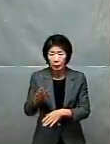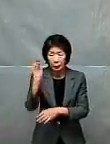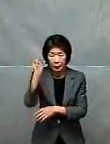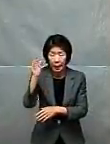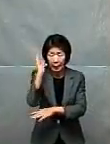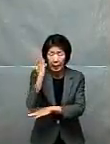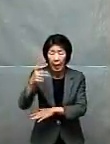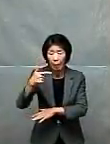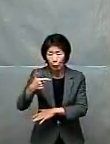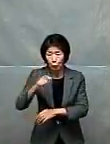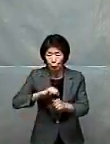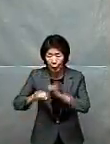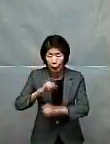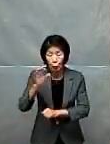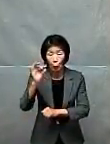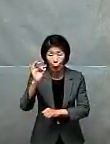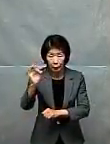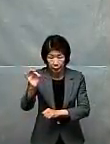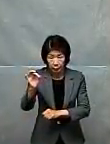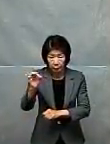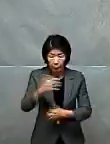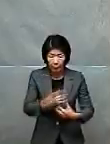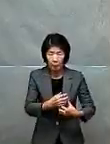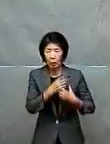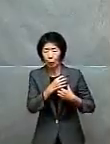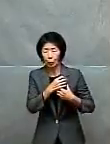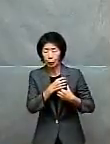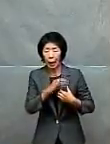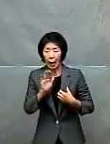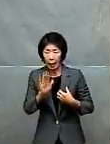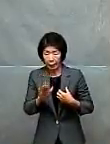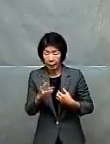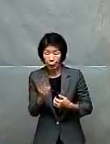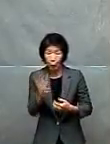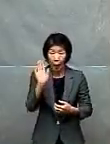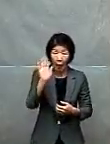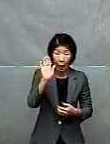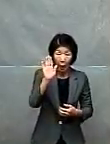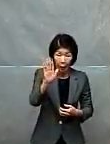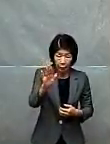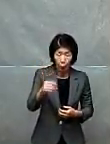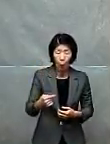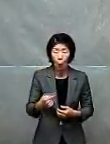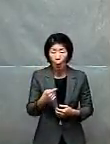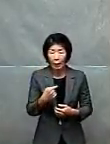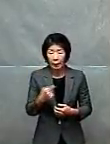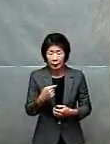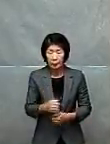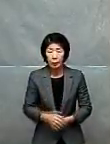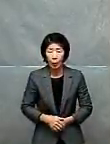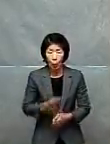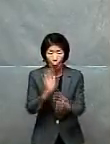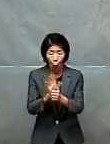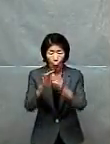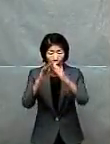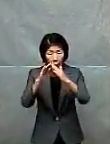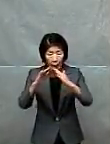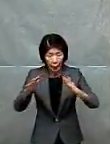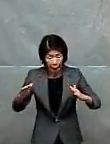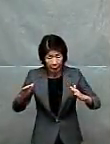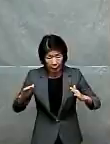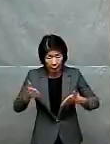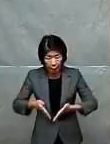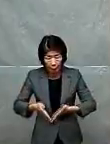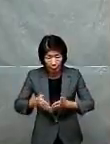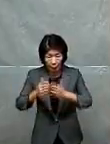費ということでショックを受けましたし、その後私の講演会の その